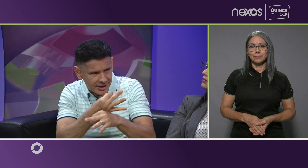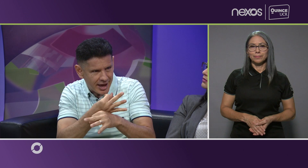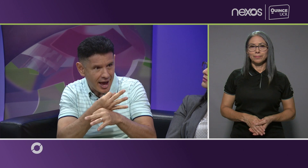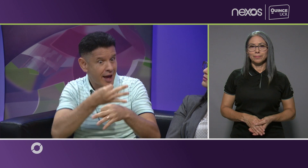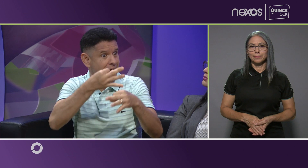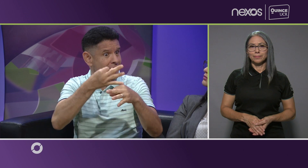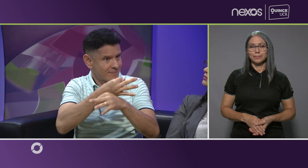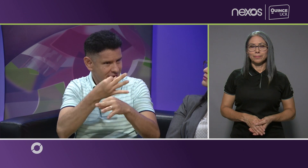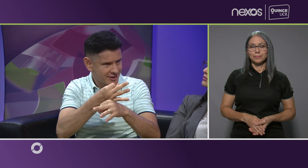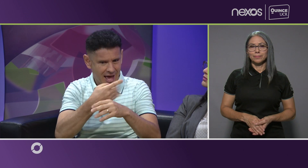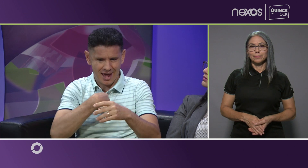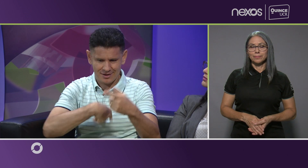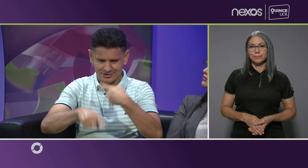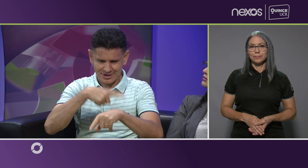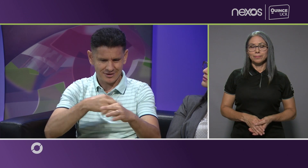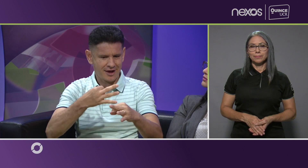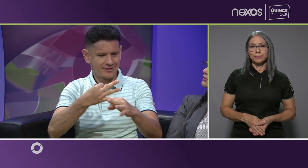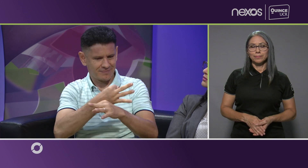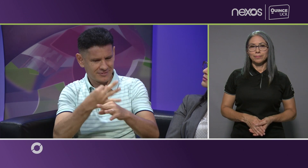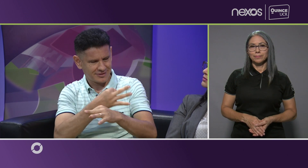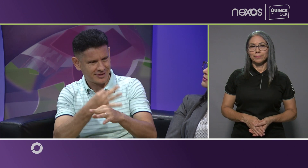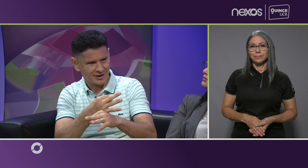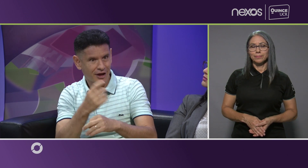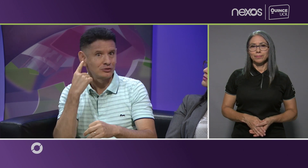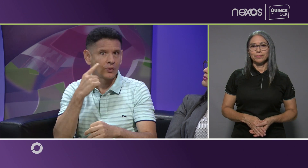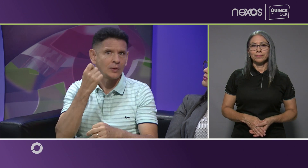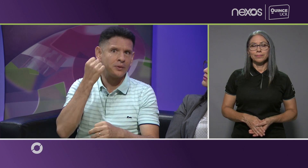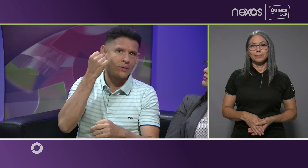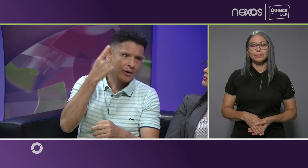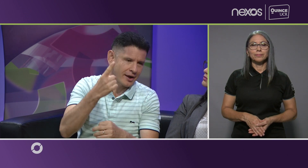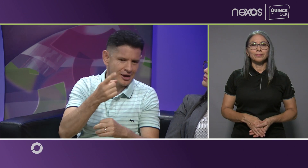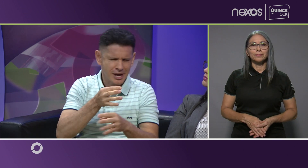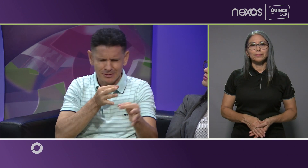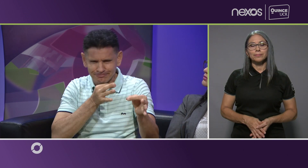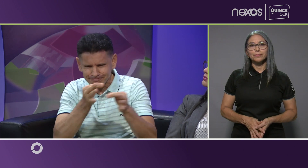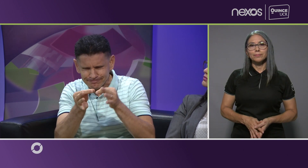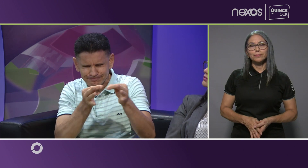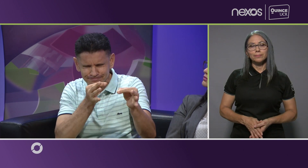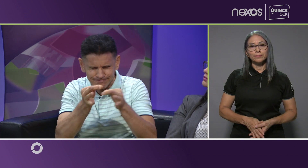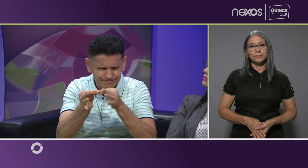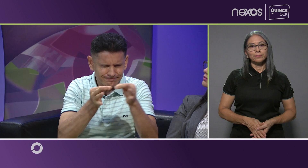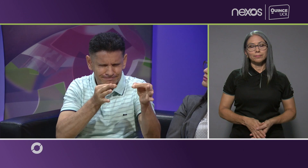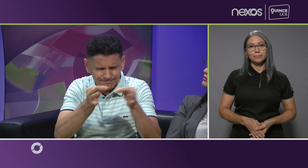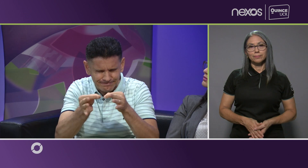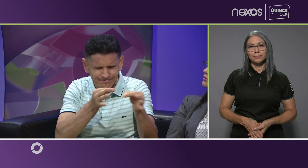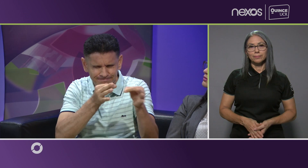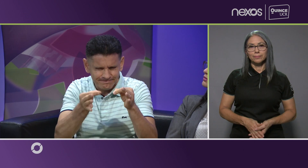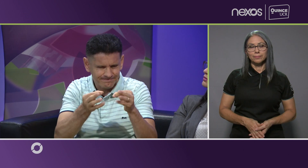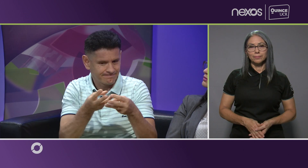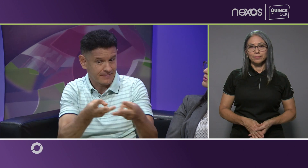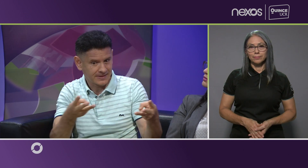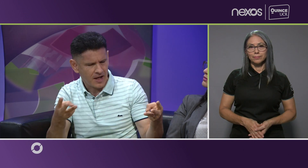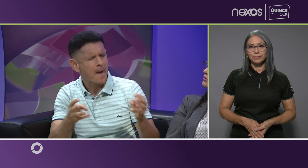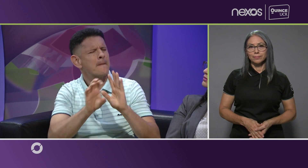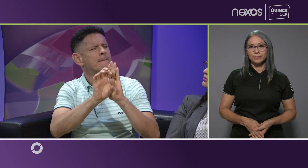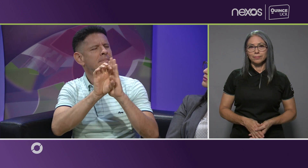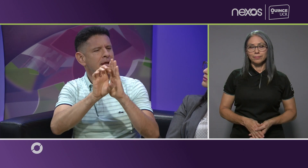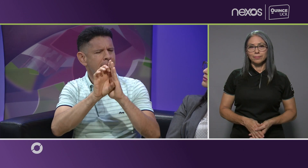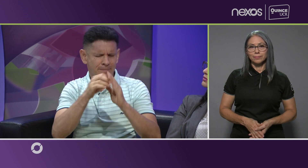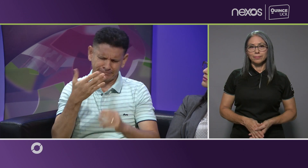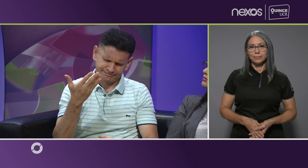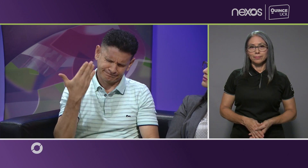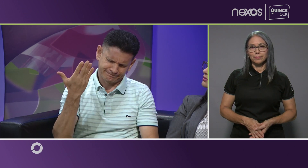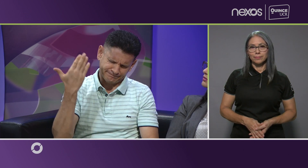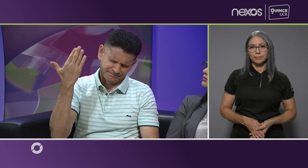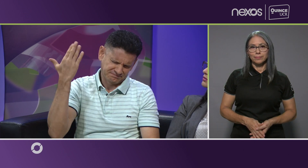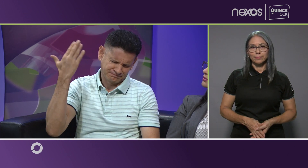a la matemática. Entonces, por ejemplo, con diferentes señas se